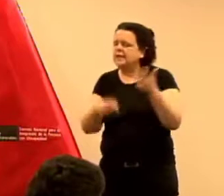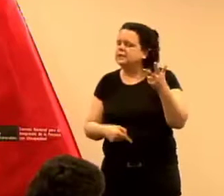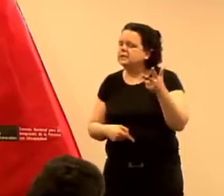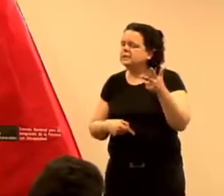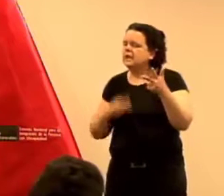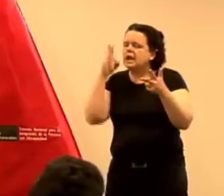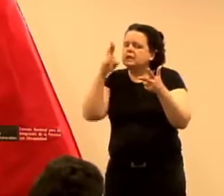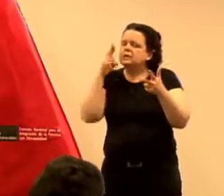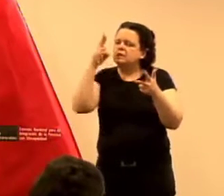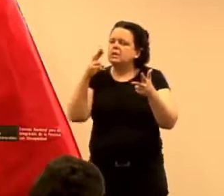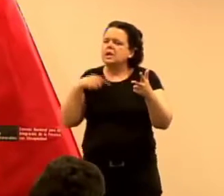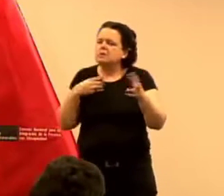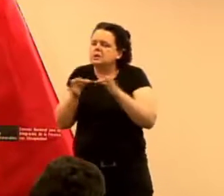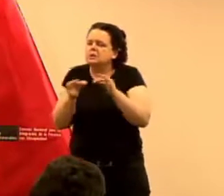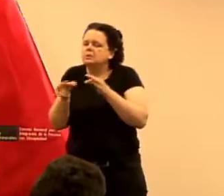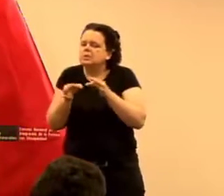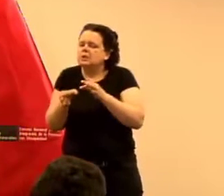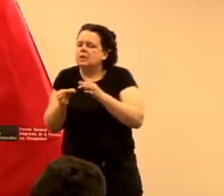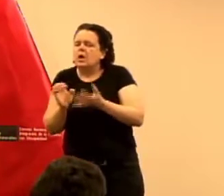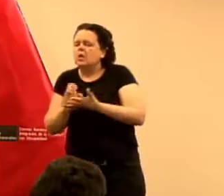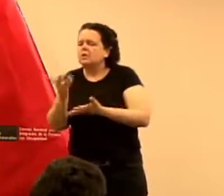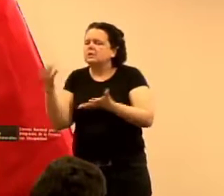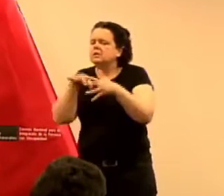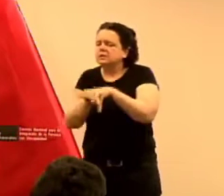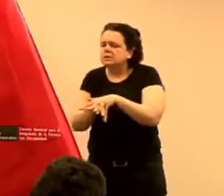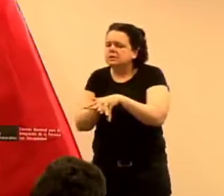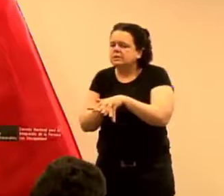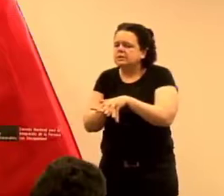gusta destacar cuando hablamos de la educación inclusiva.